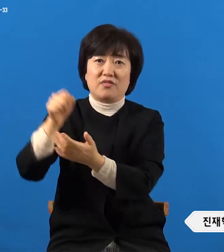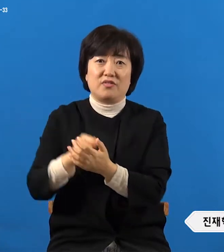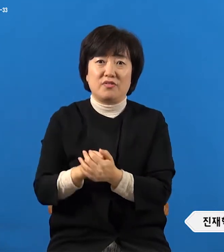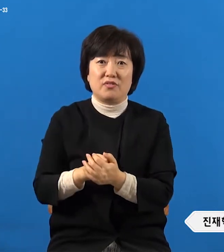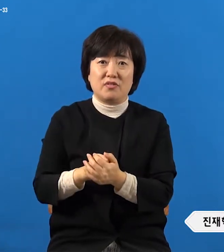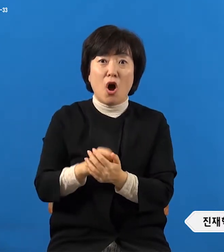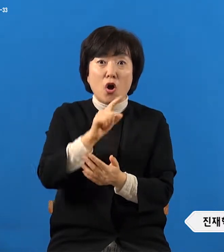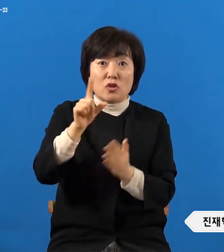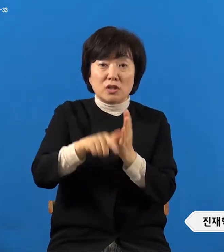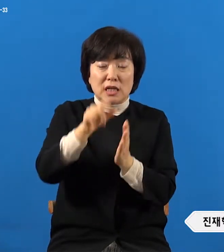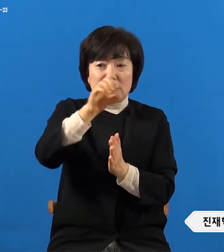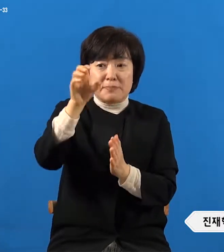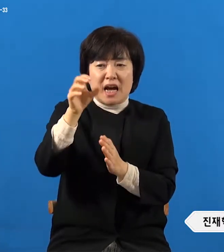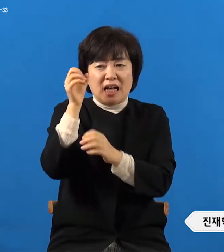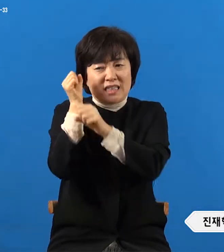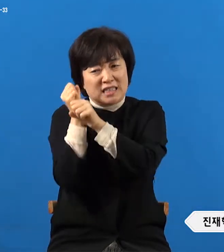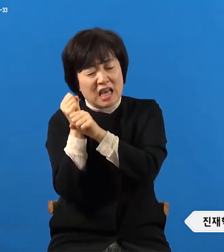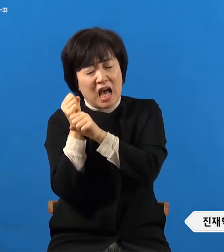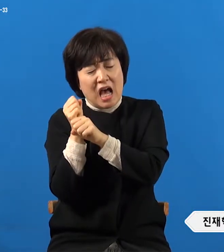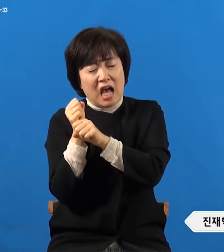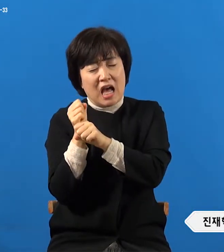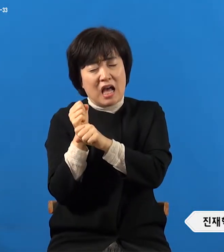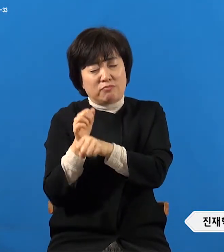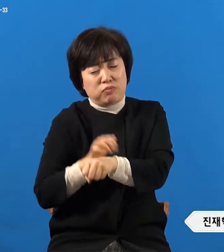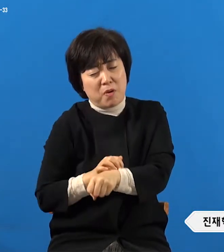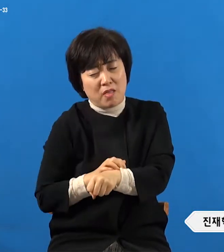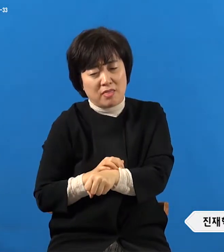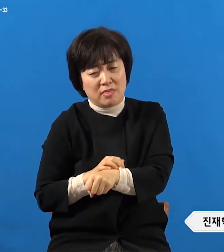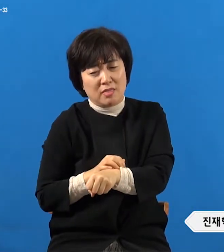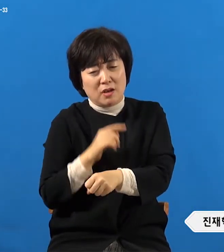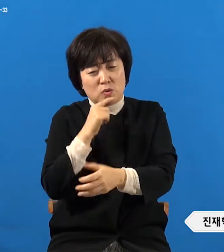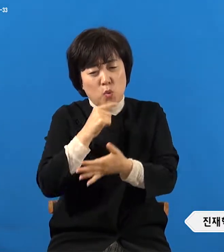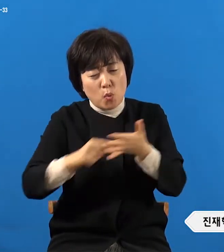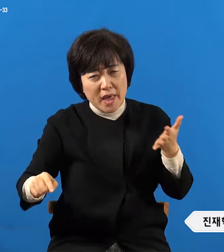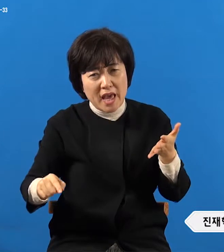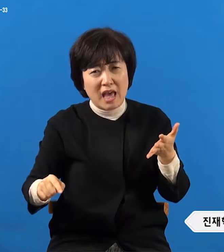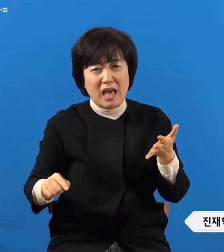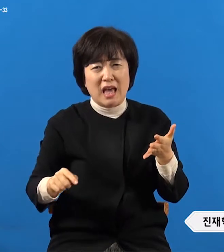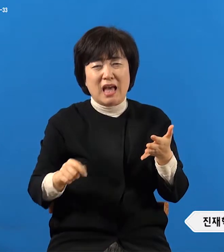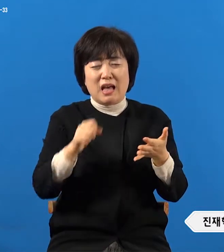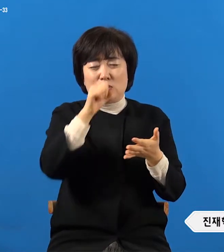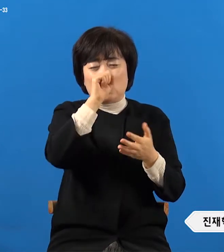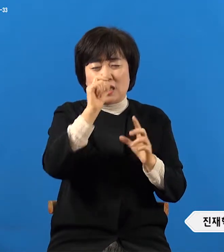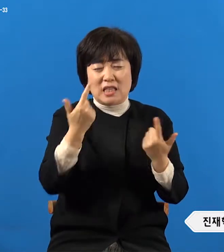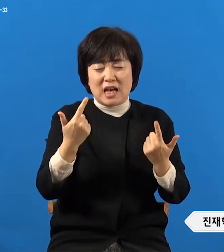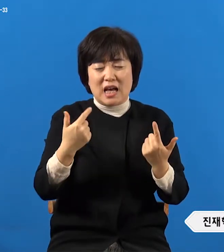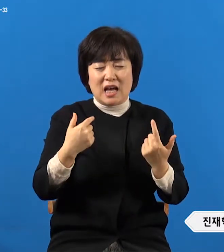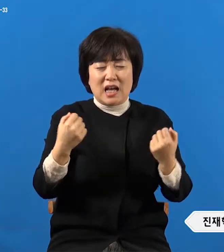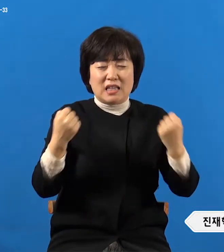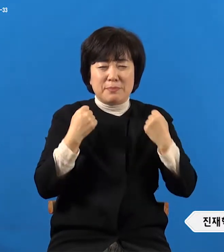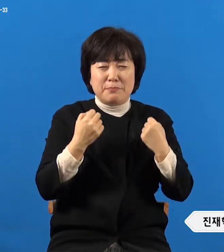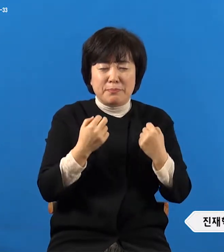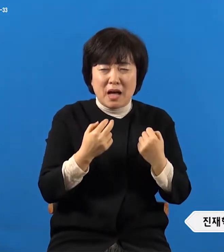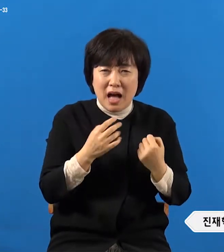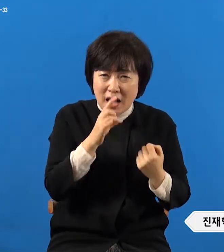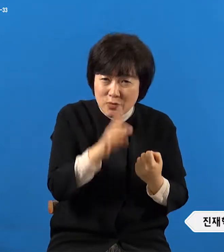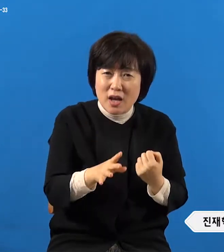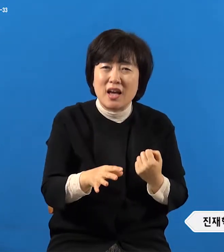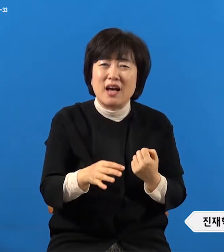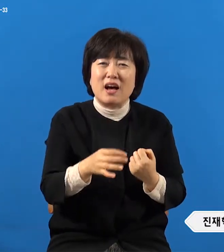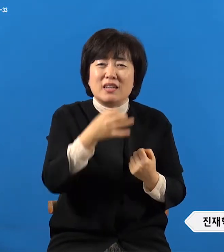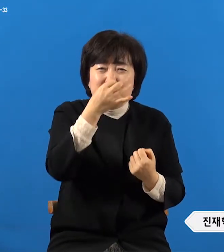때로는 불편함이 있을 수도 있습니다. 손해를 보는 것일 수도 있습니다. 아니, 안 좋은, 힘들고 어려울 수도